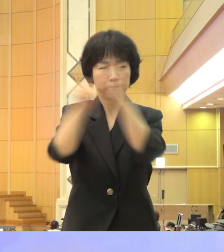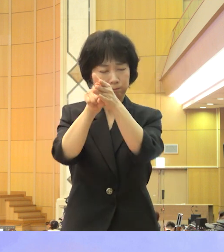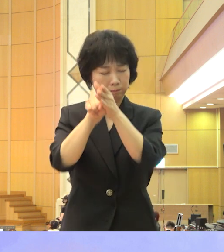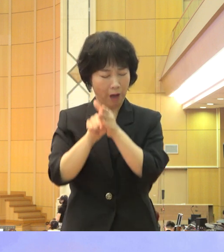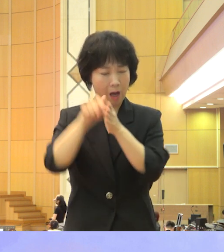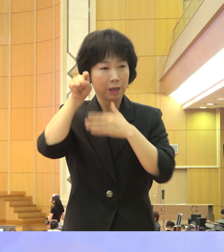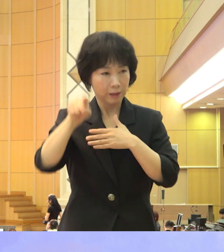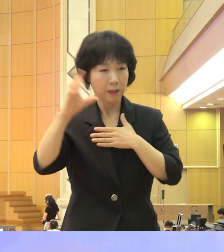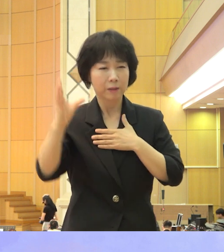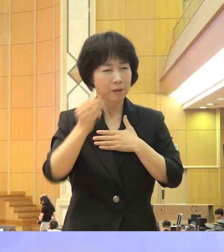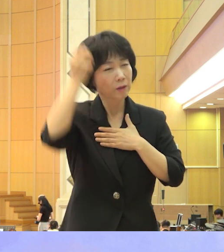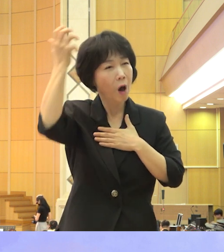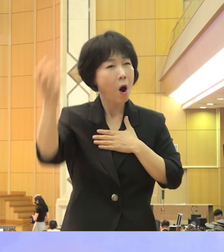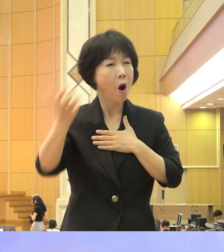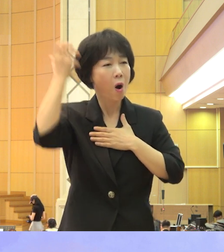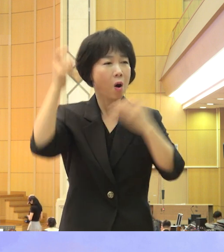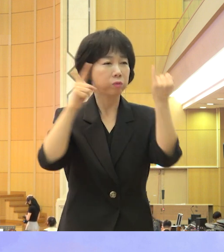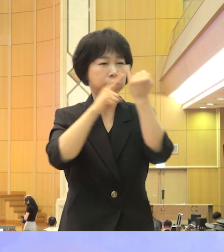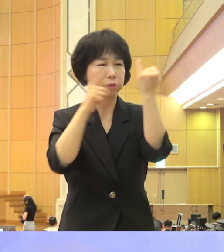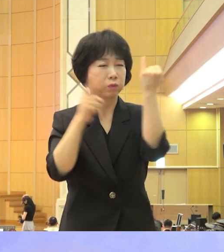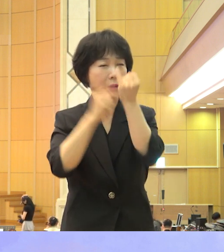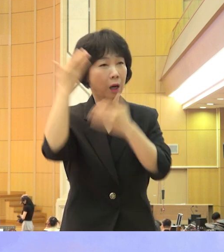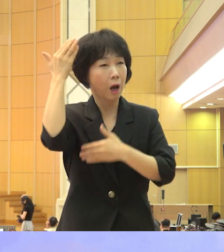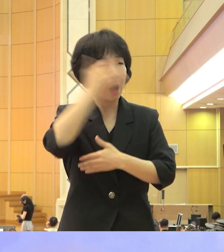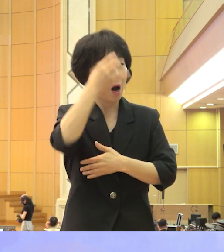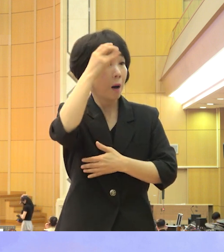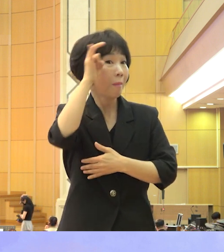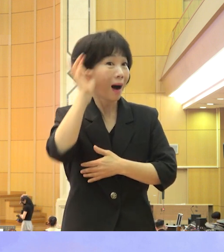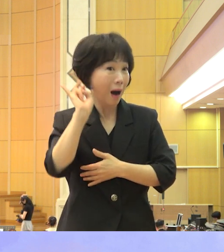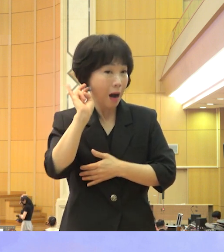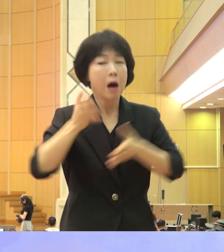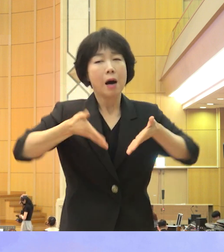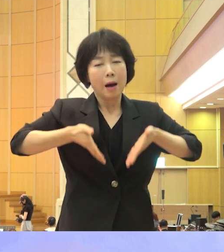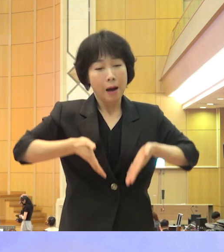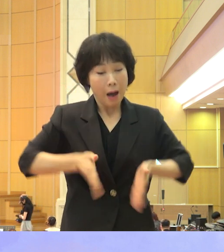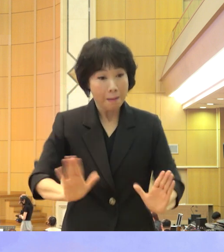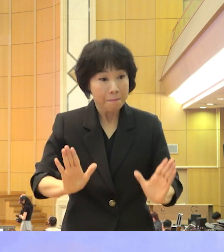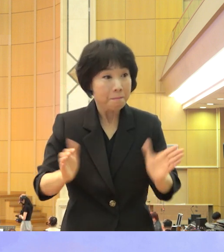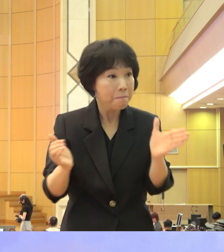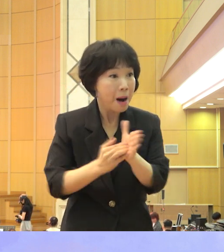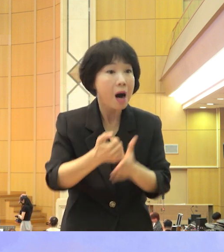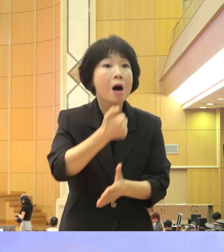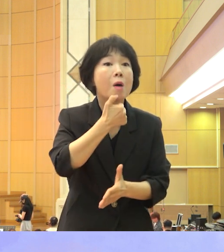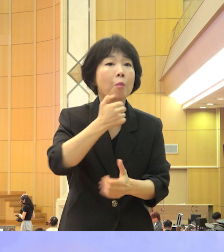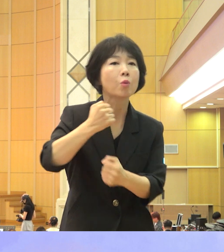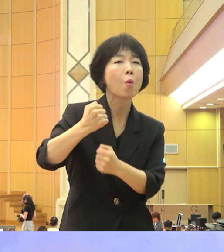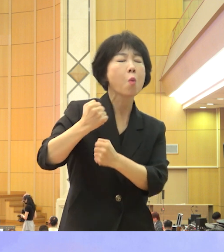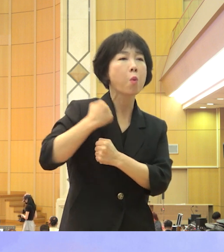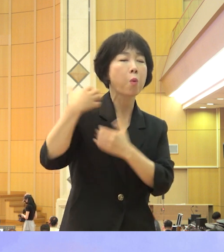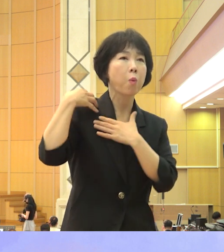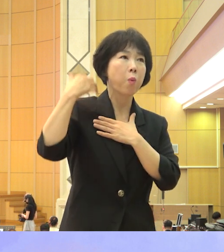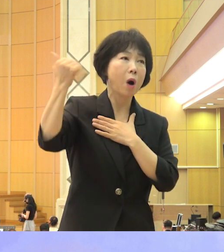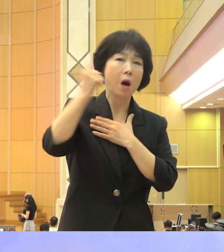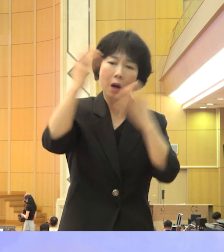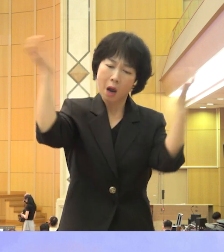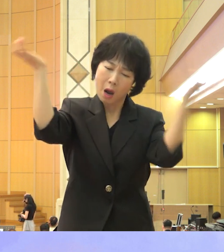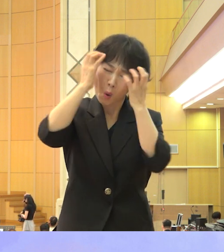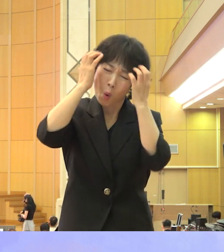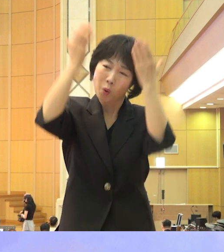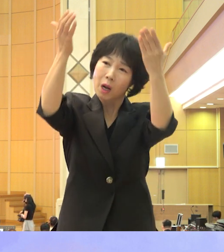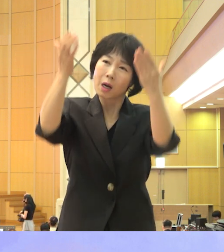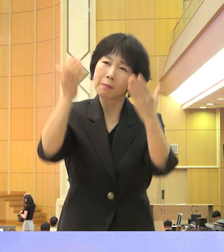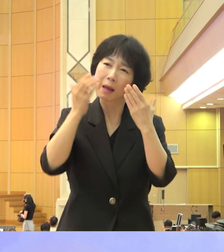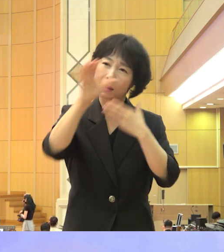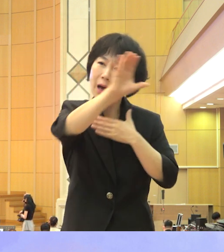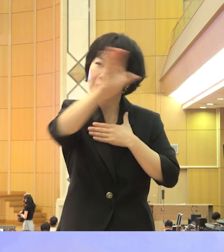그리스도를 믿사오니 이는 성령으로 잉태하사 동정녀 마리아에게 나시고 본디오